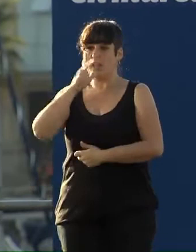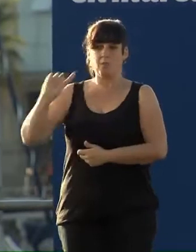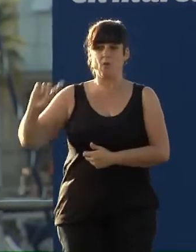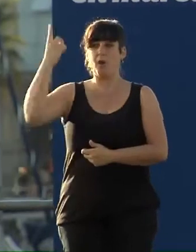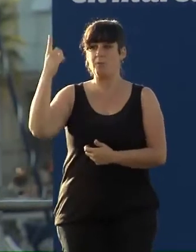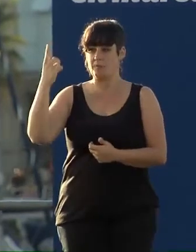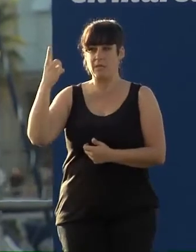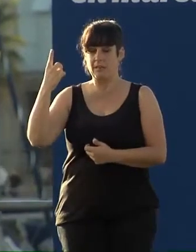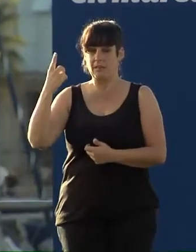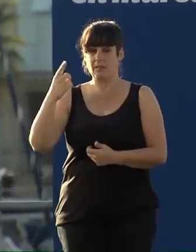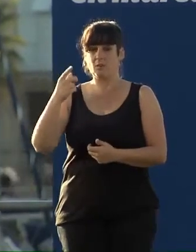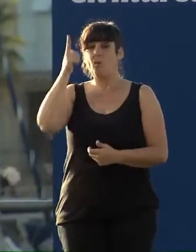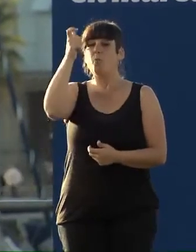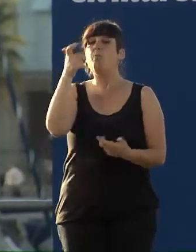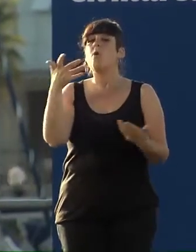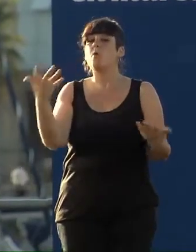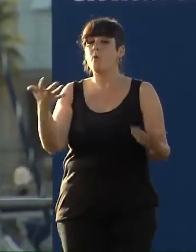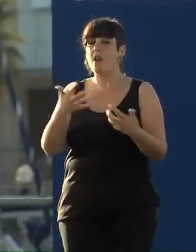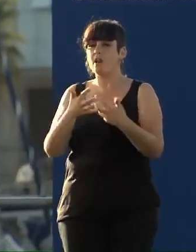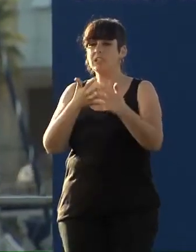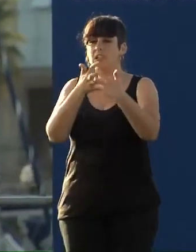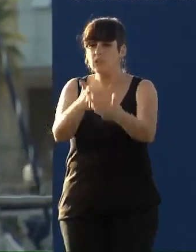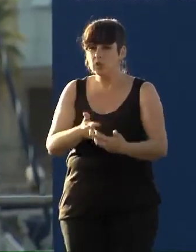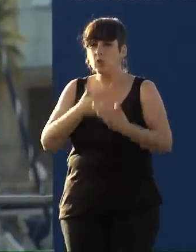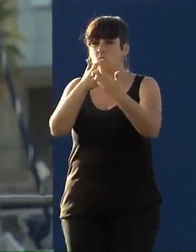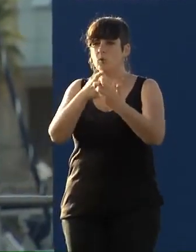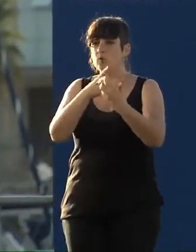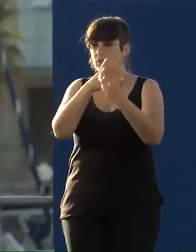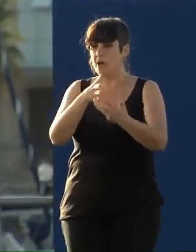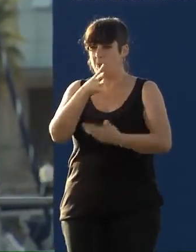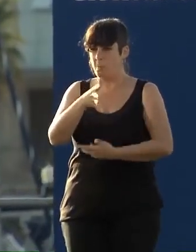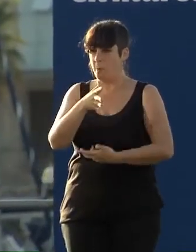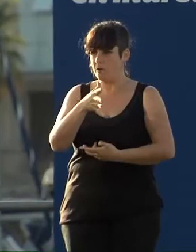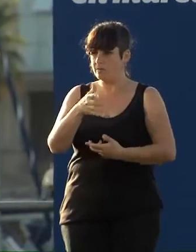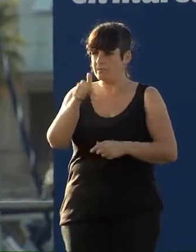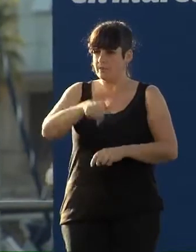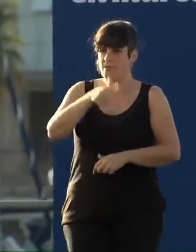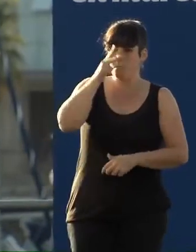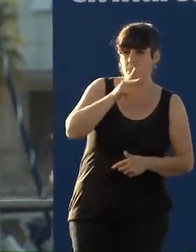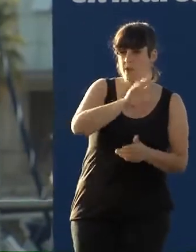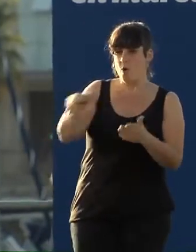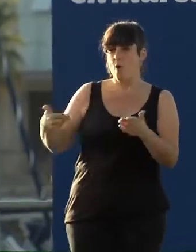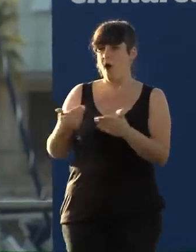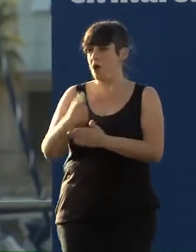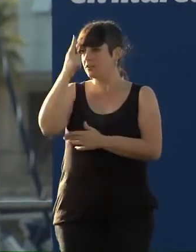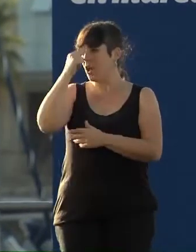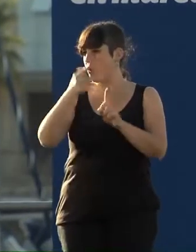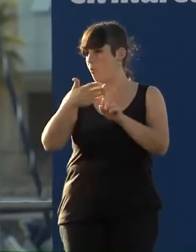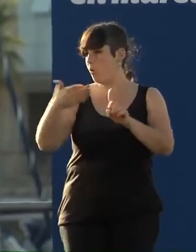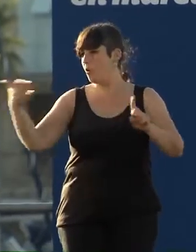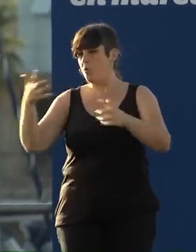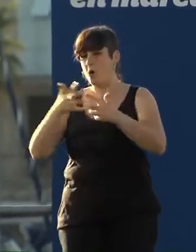que de a que quea interior d vigo lug alá porque